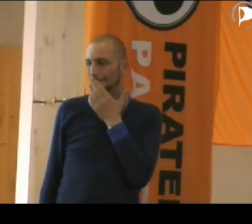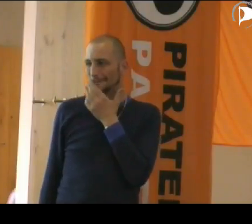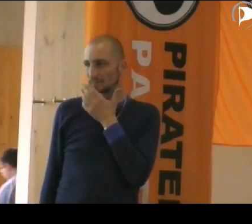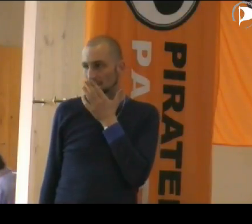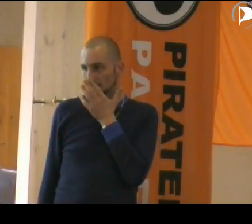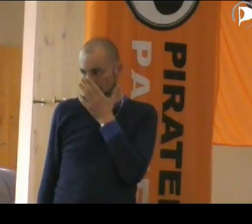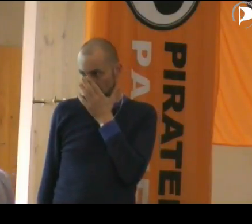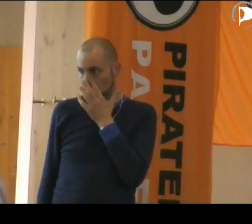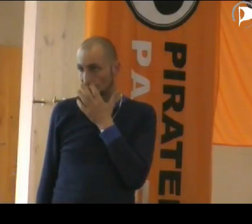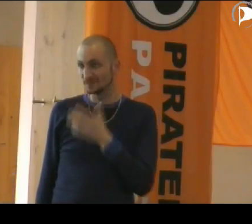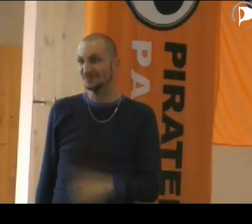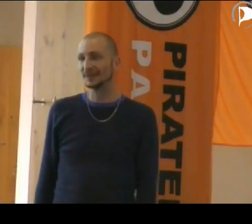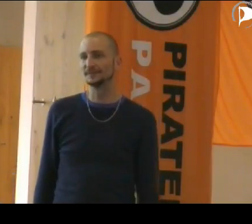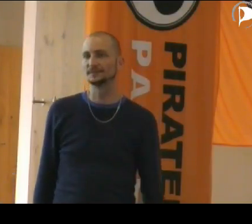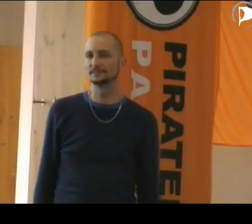tanzen